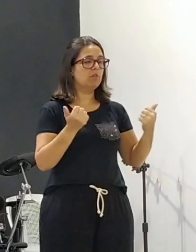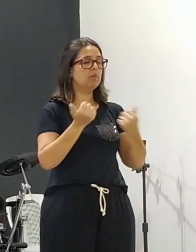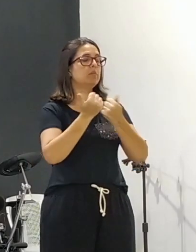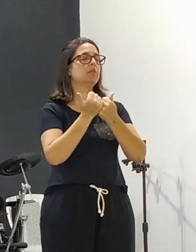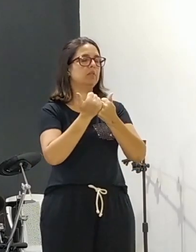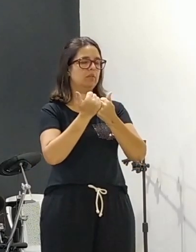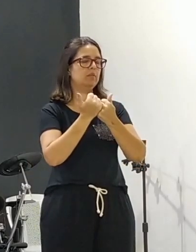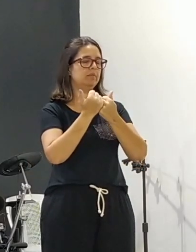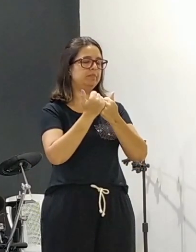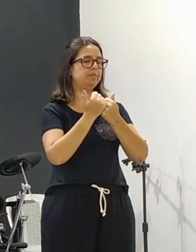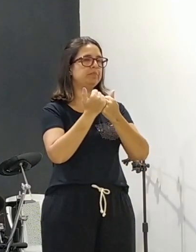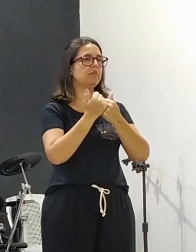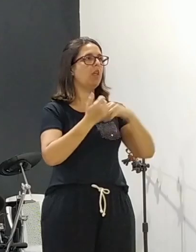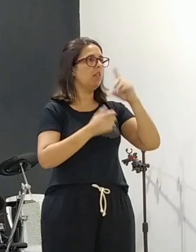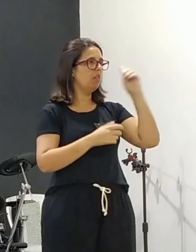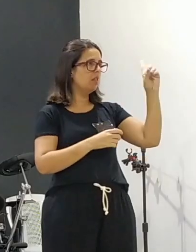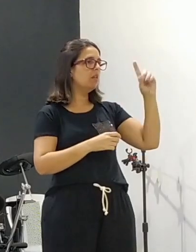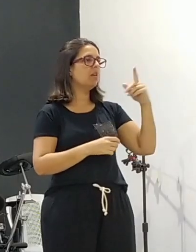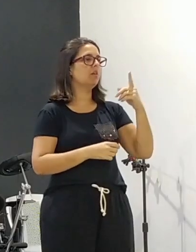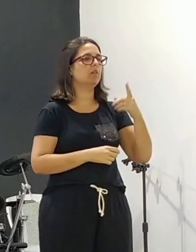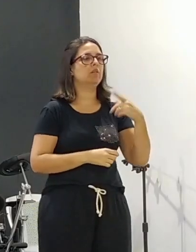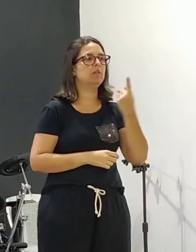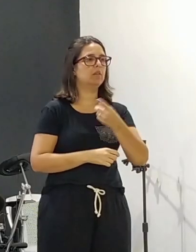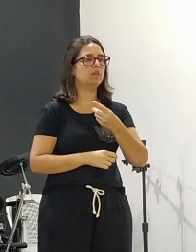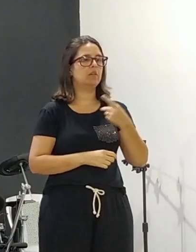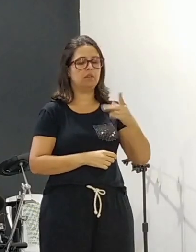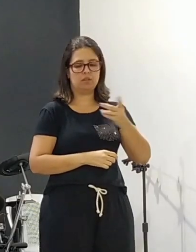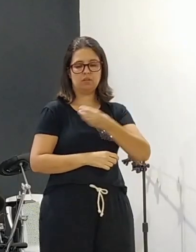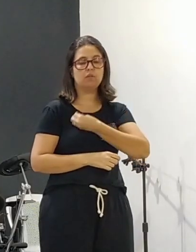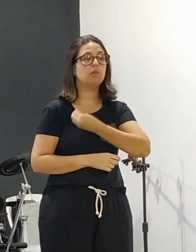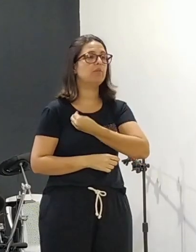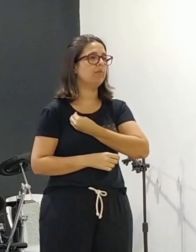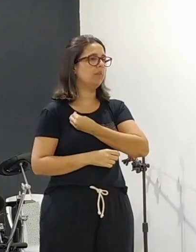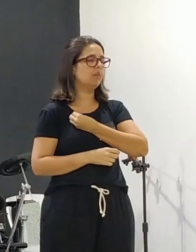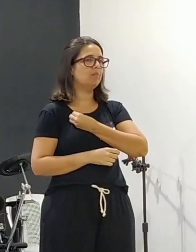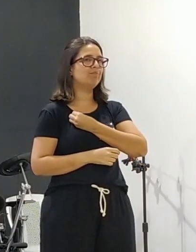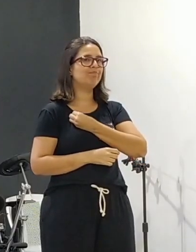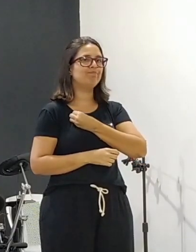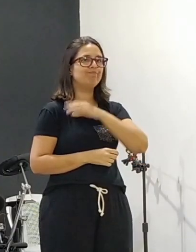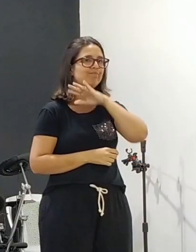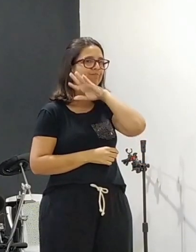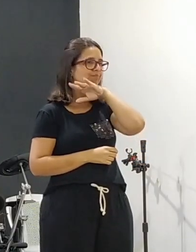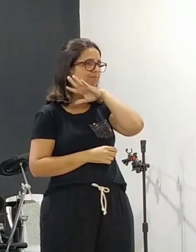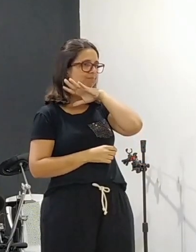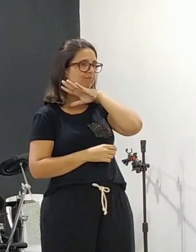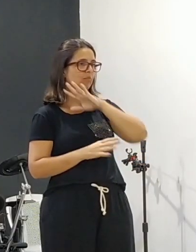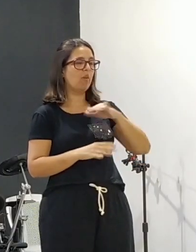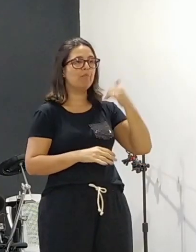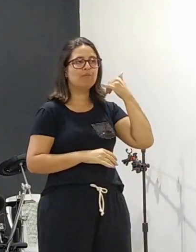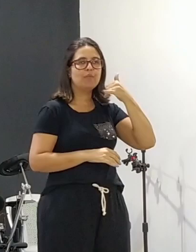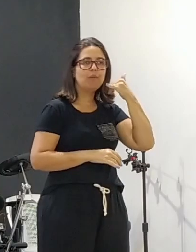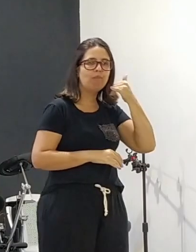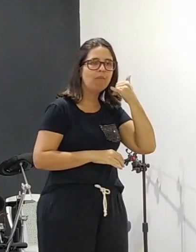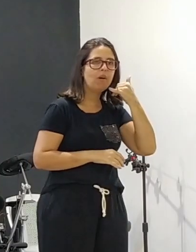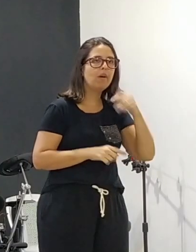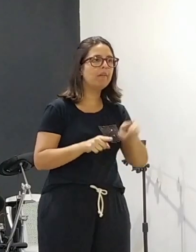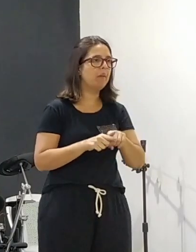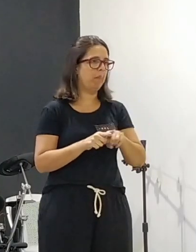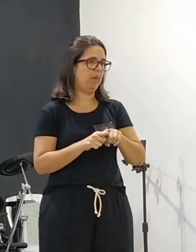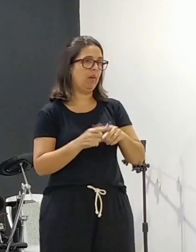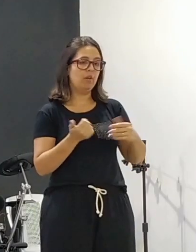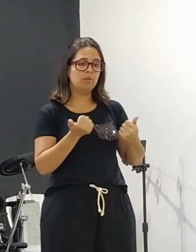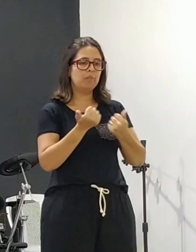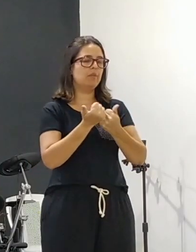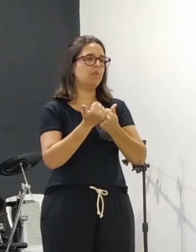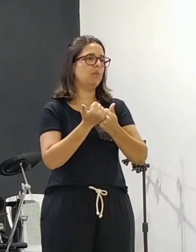eu posso pesquisar, eu posso ouvir louvores no celular, mas quando esse celular ele toma o tempo de Deus da minha vida,